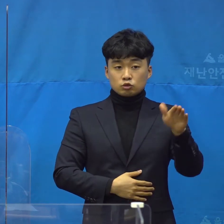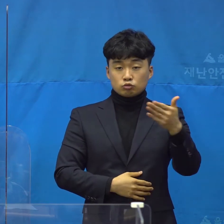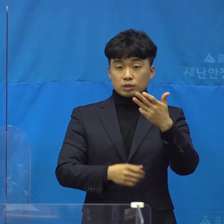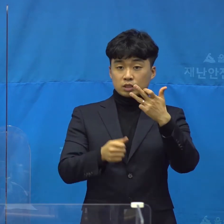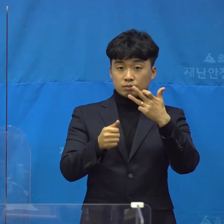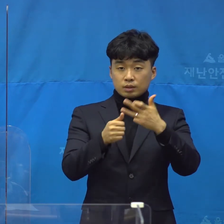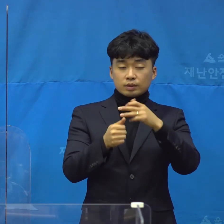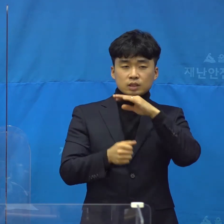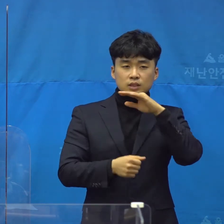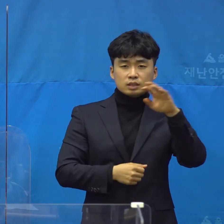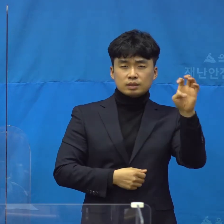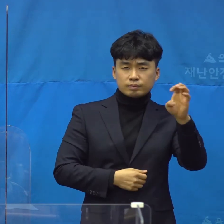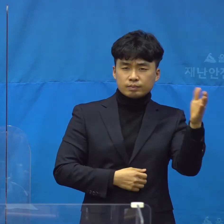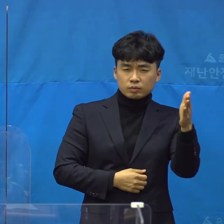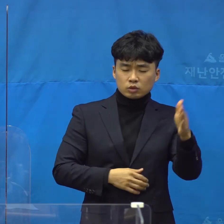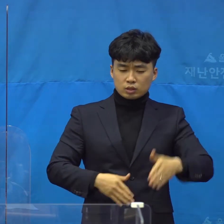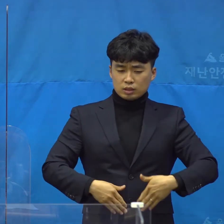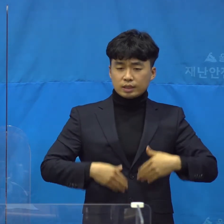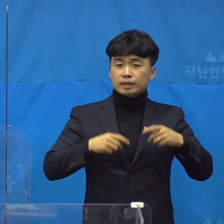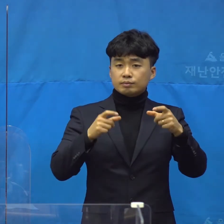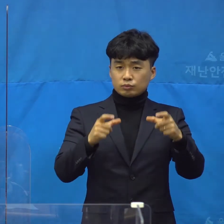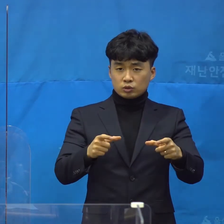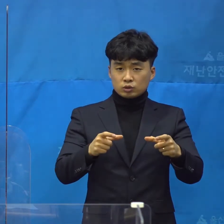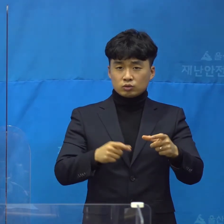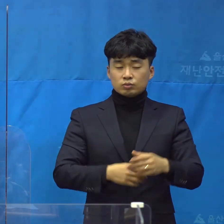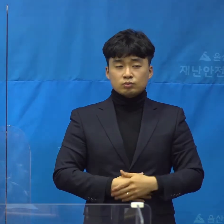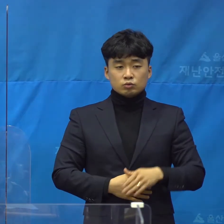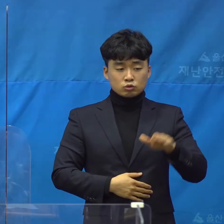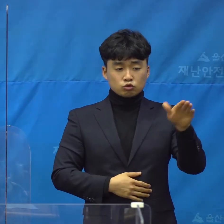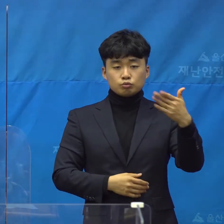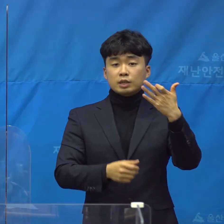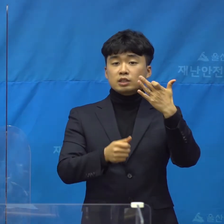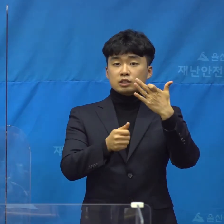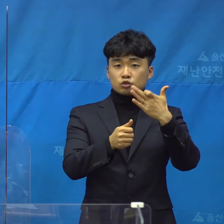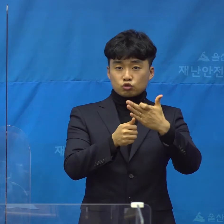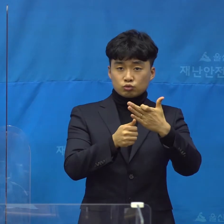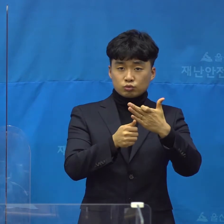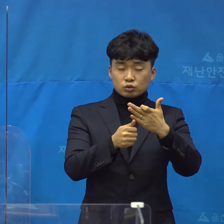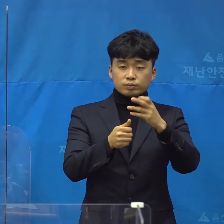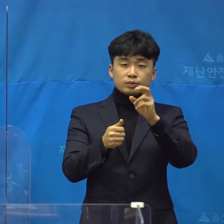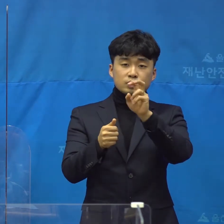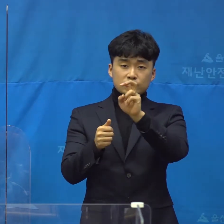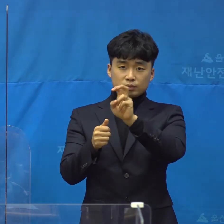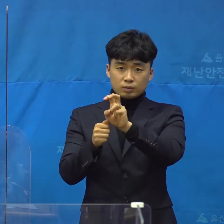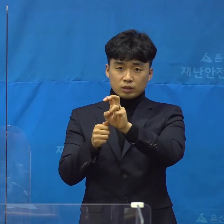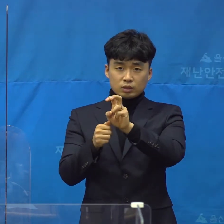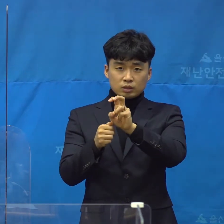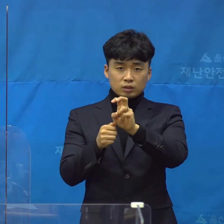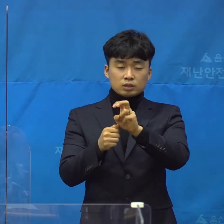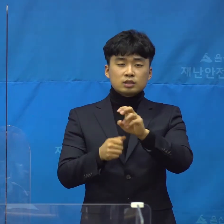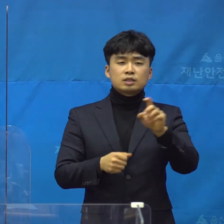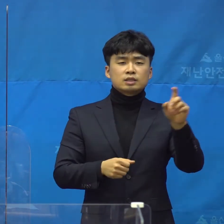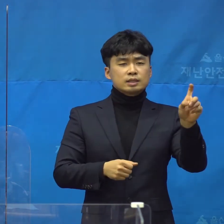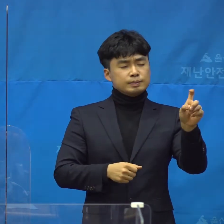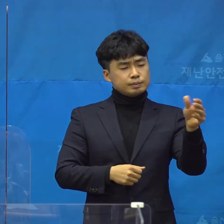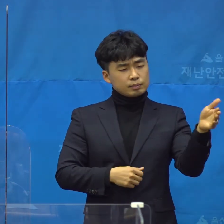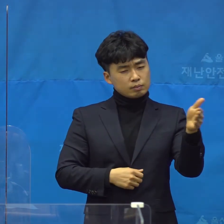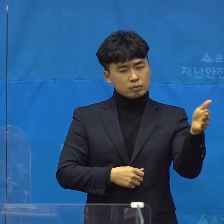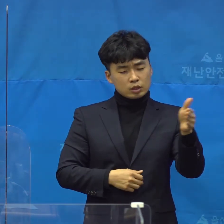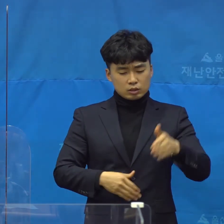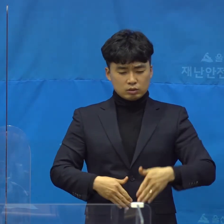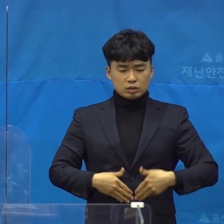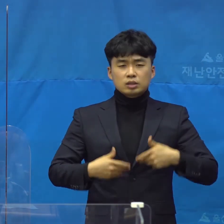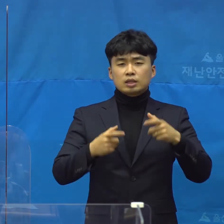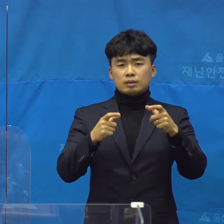918번은 40대로 남구거 주자입니다. 919번과 920번은 10대로